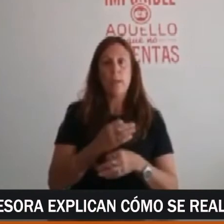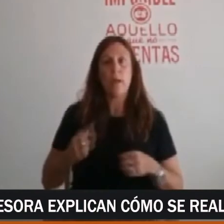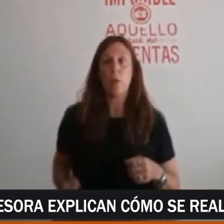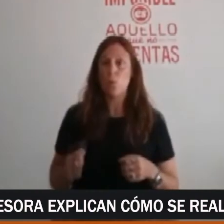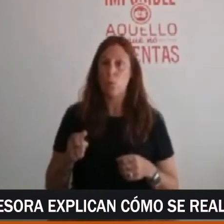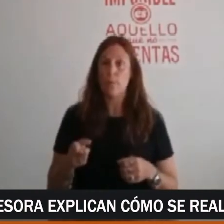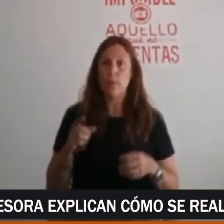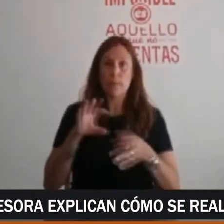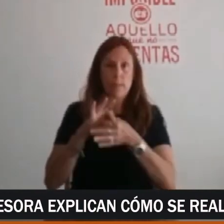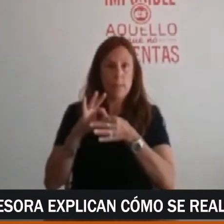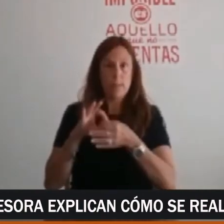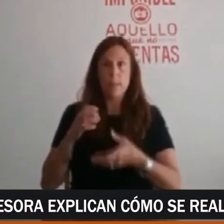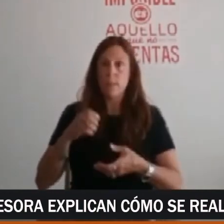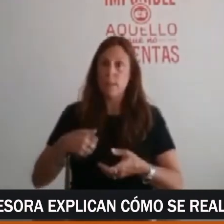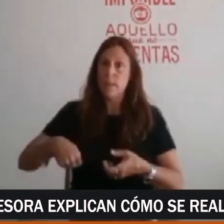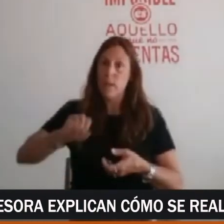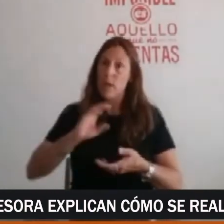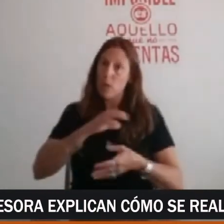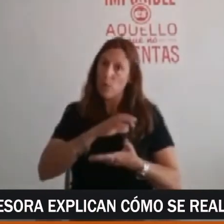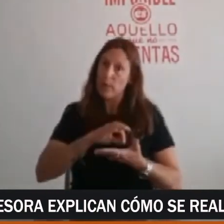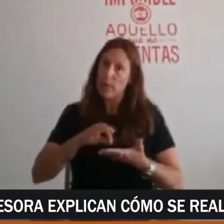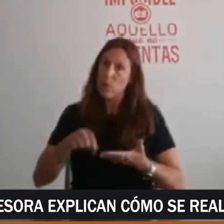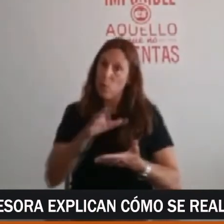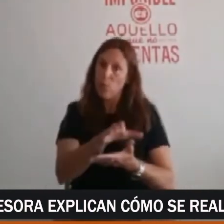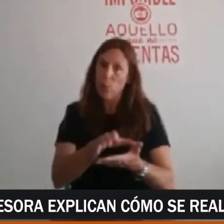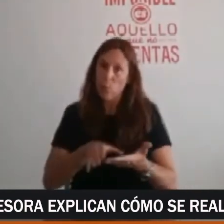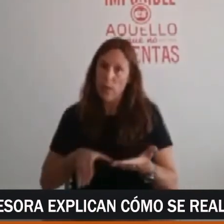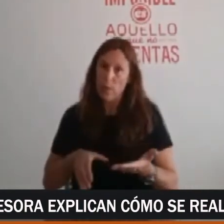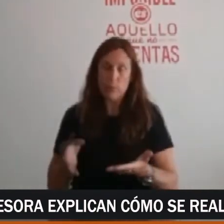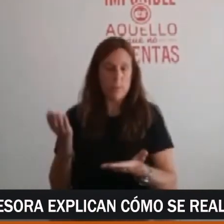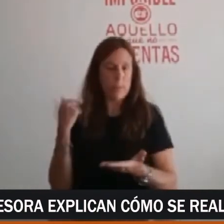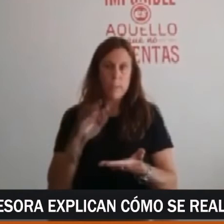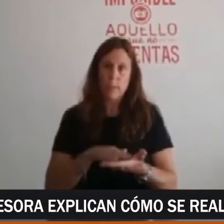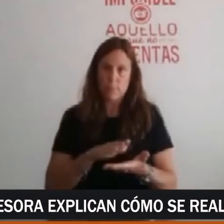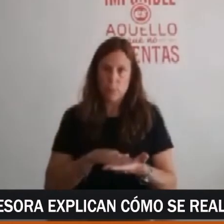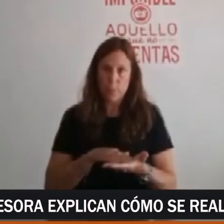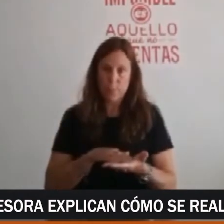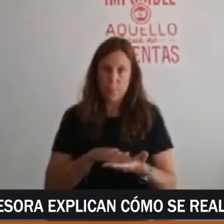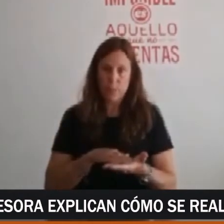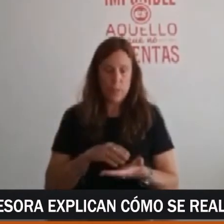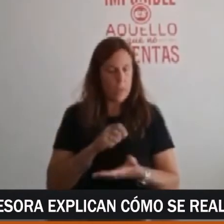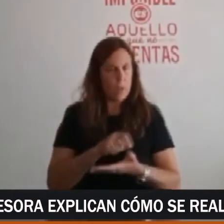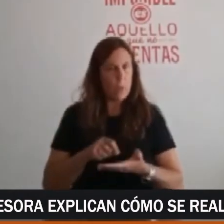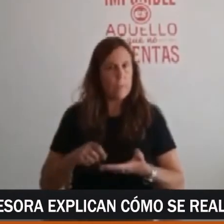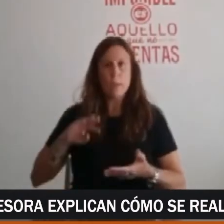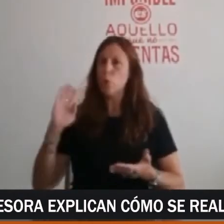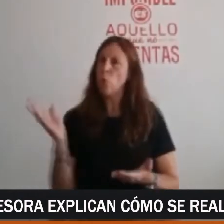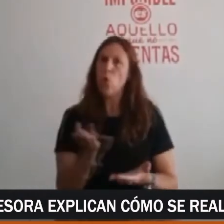nuestra escuela compartirá un enlace que te llevará a completar un formulario de preinscripción.